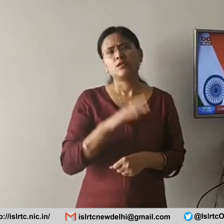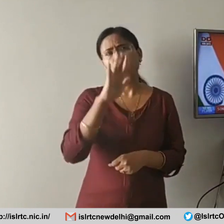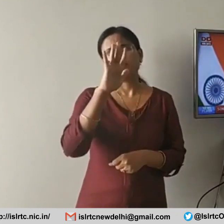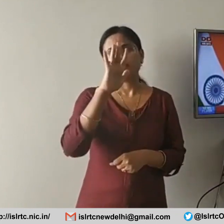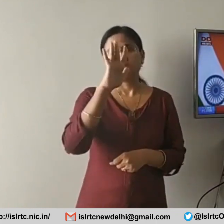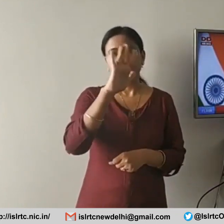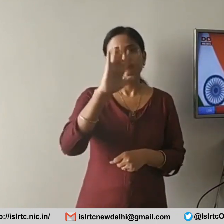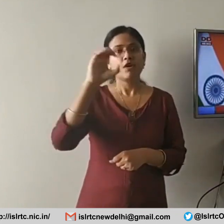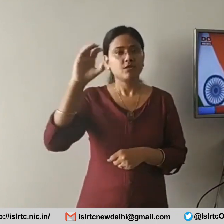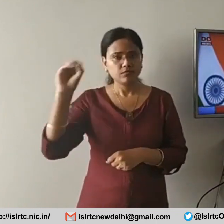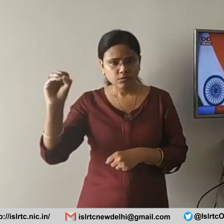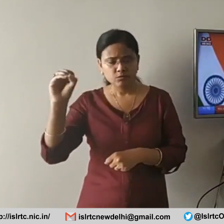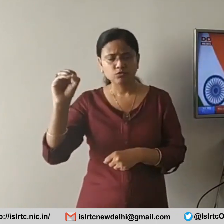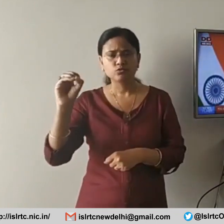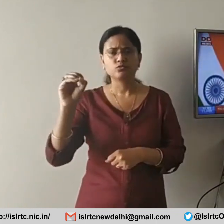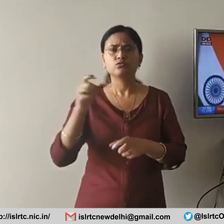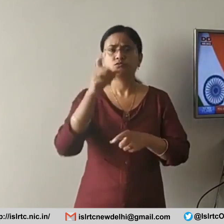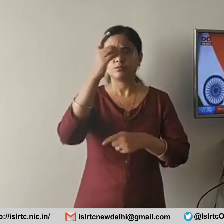550 केस थे,